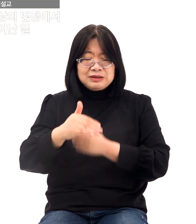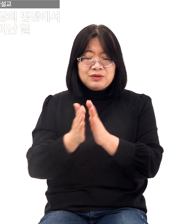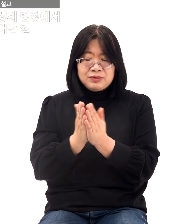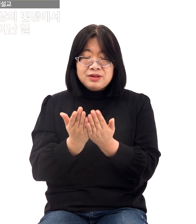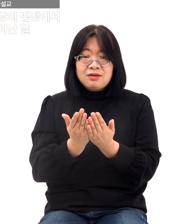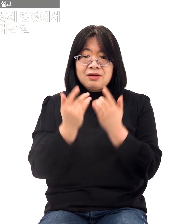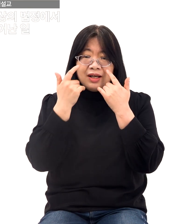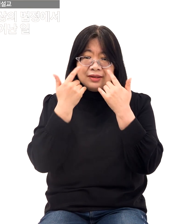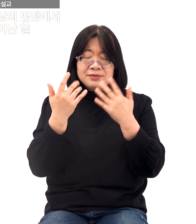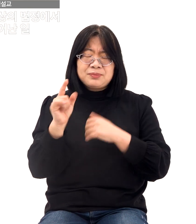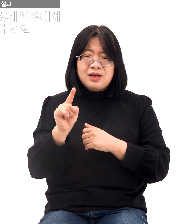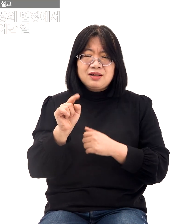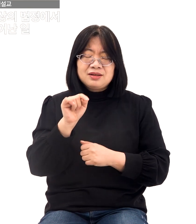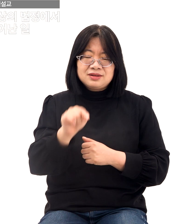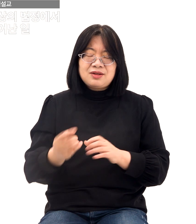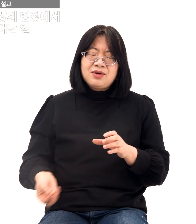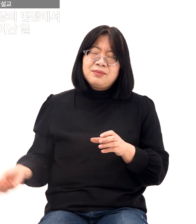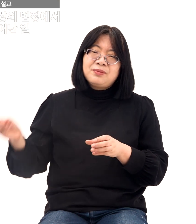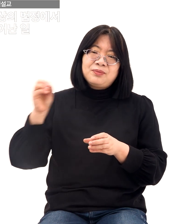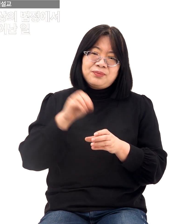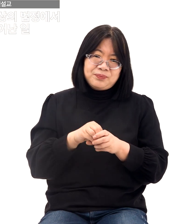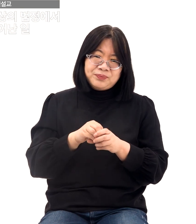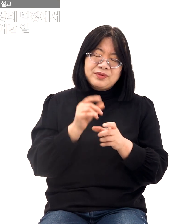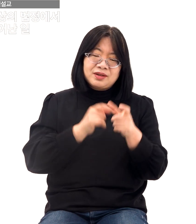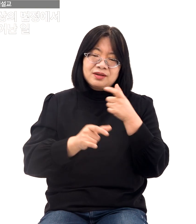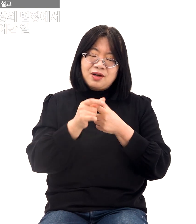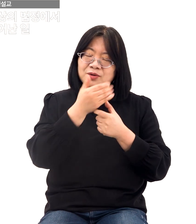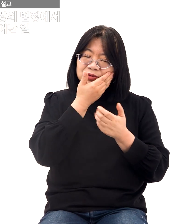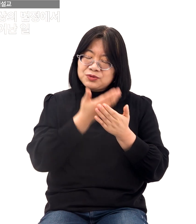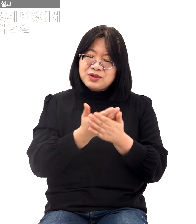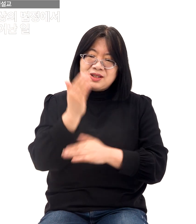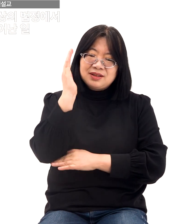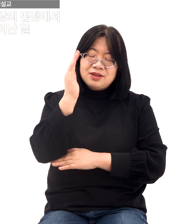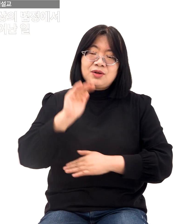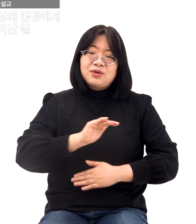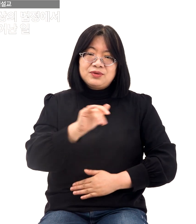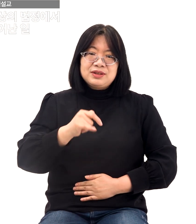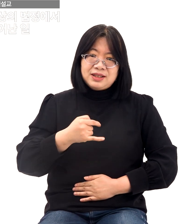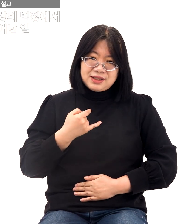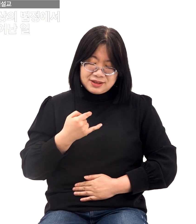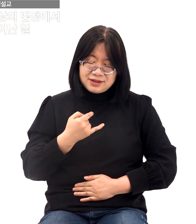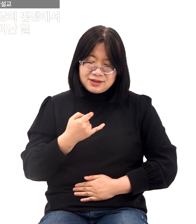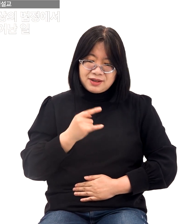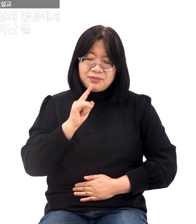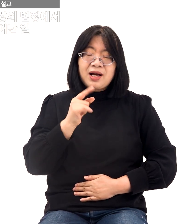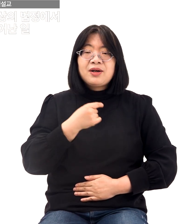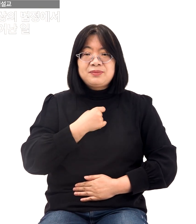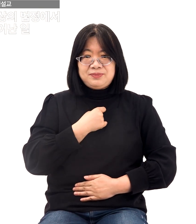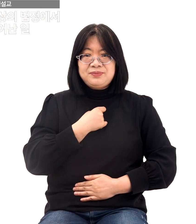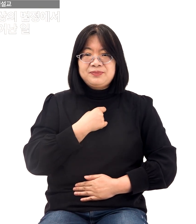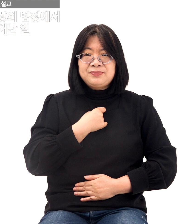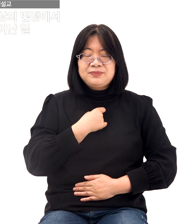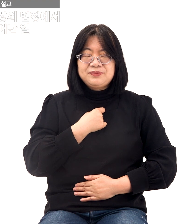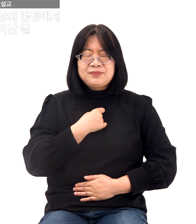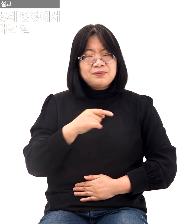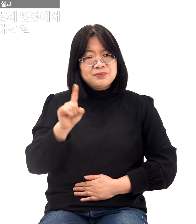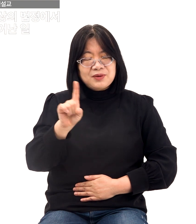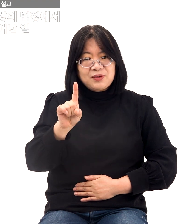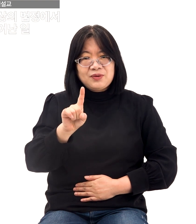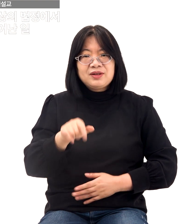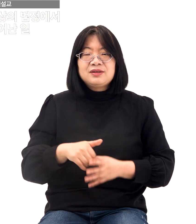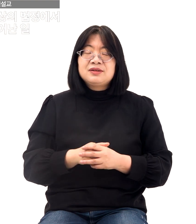성경은 그걸 포함해서 더 중요한 얘기를 우리에게 지금 하고 싶었던 겁니다. 그게